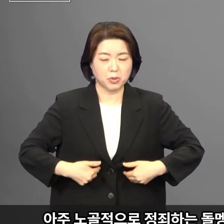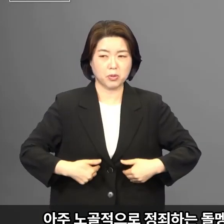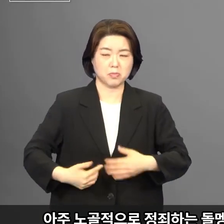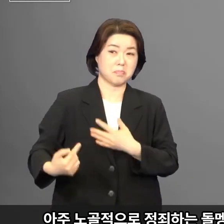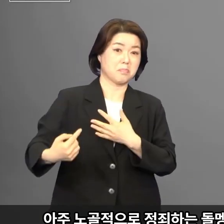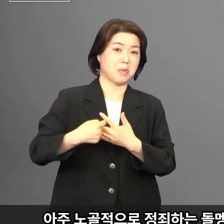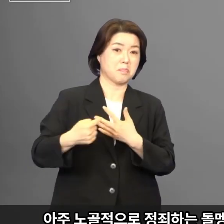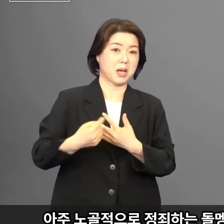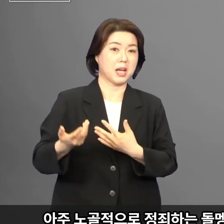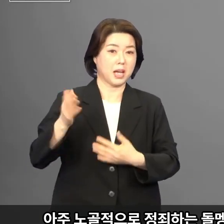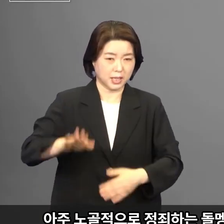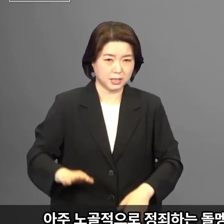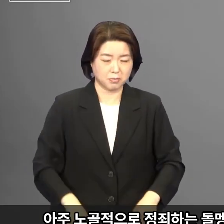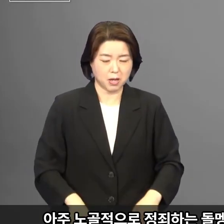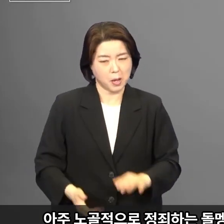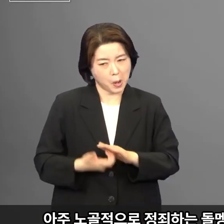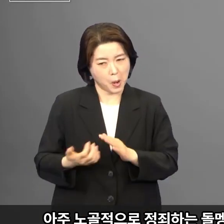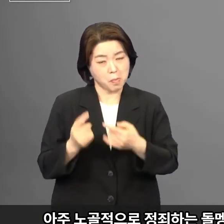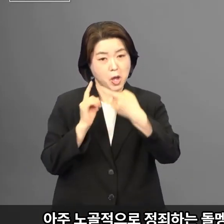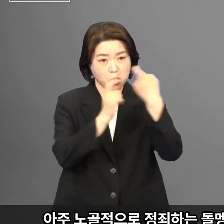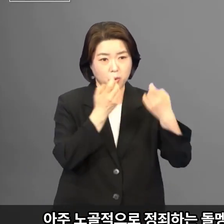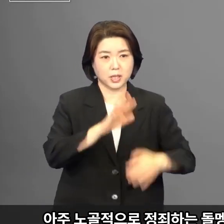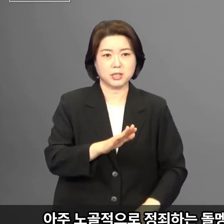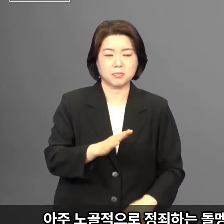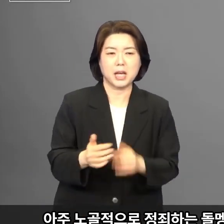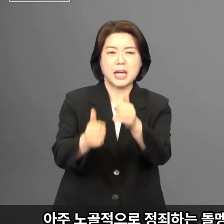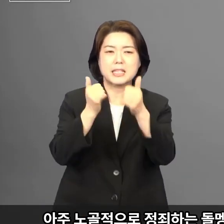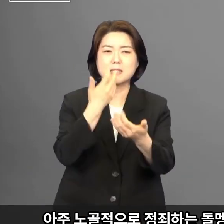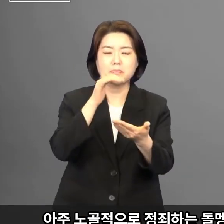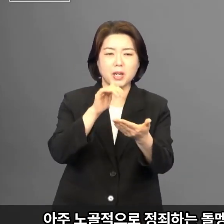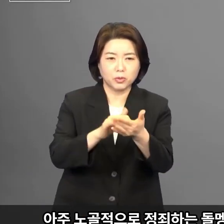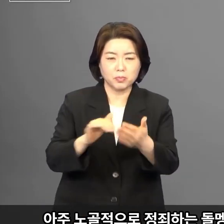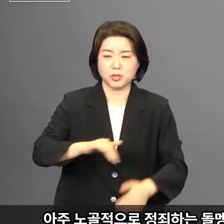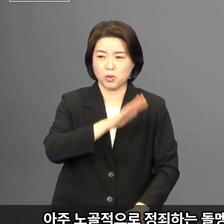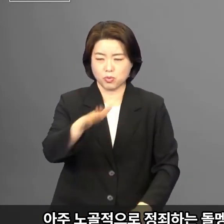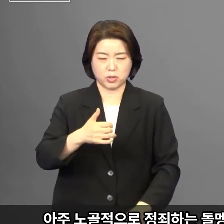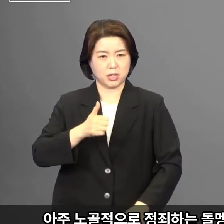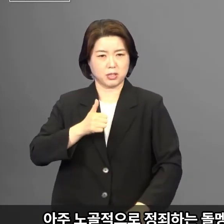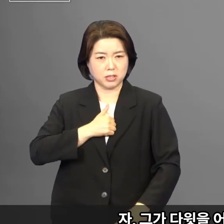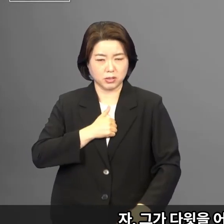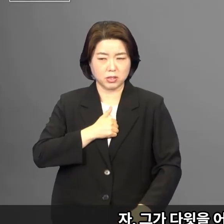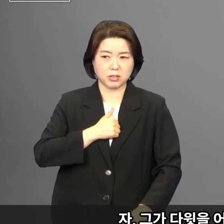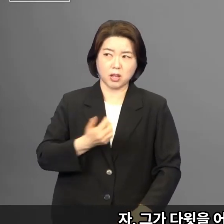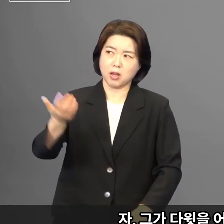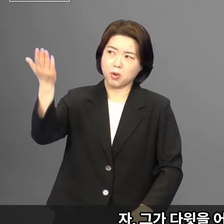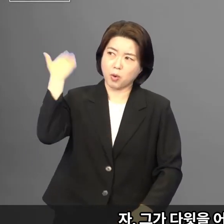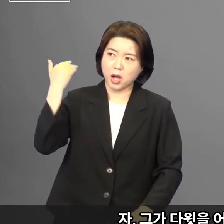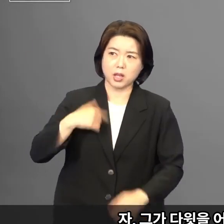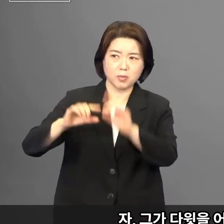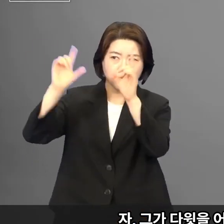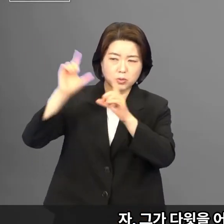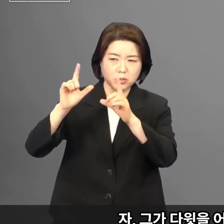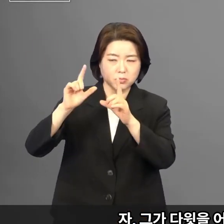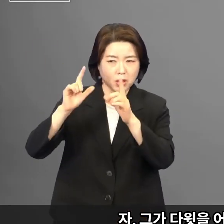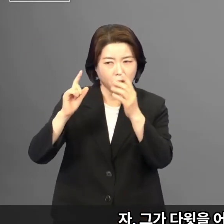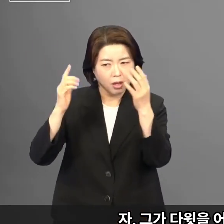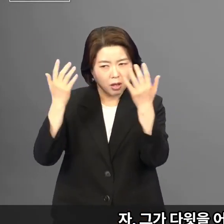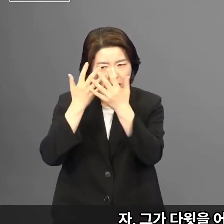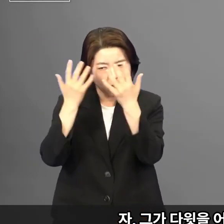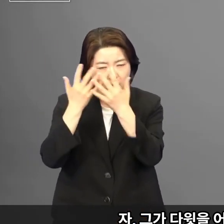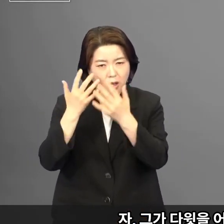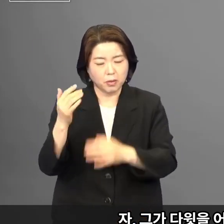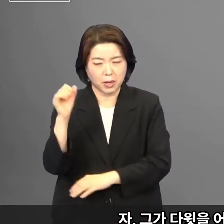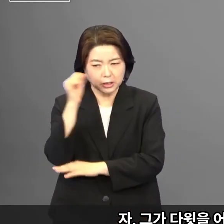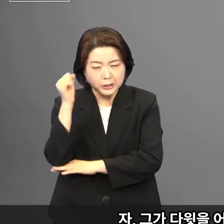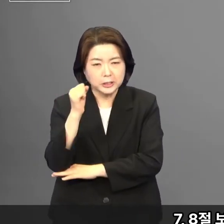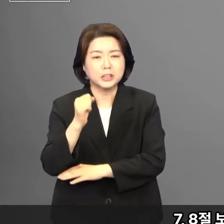과거를 아주 노골적으로 정죄하는 돌멩이가 시므이의 돌멩이가 되는 거예요. 자, 그가 다윗을 어떻게 저주하는지를